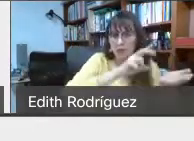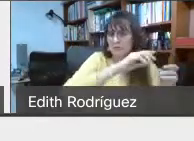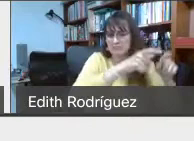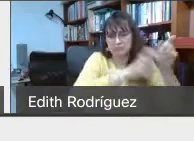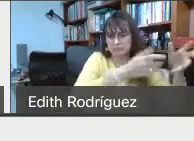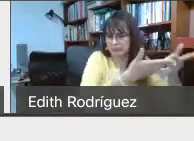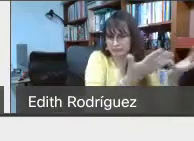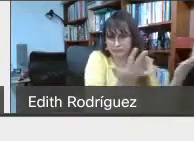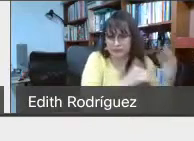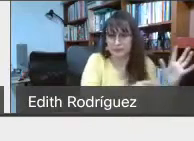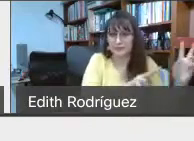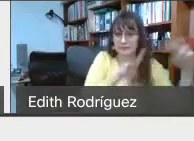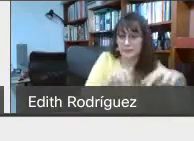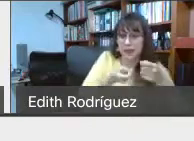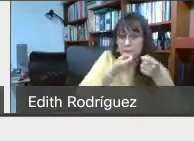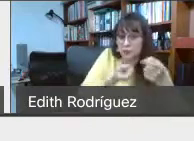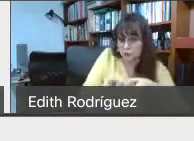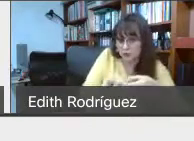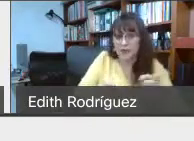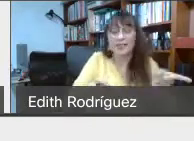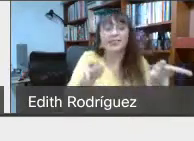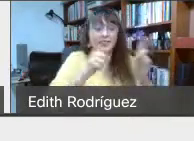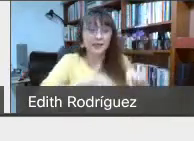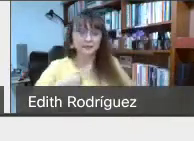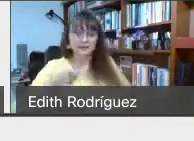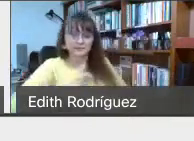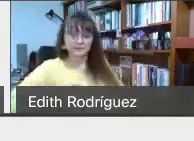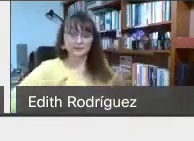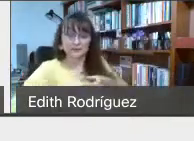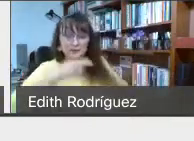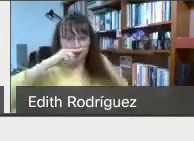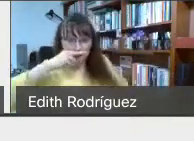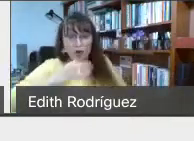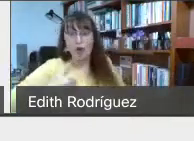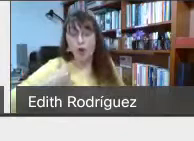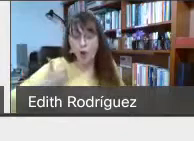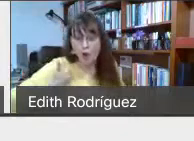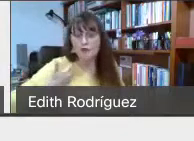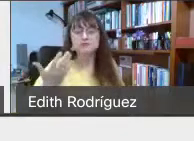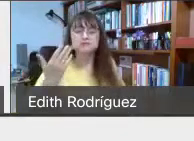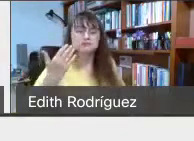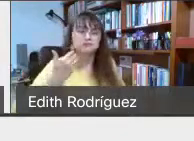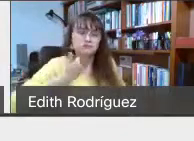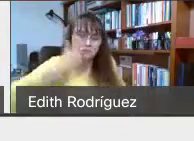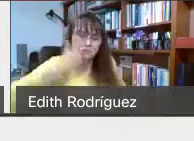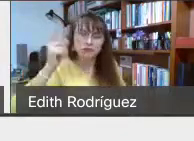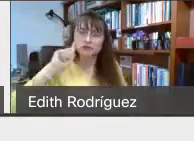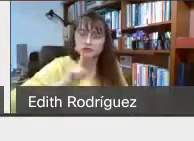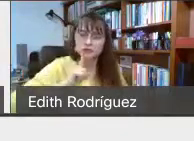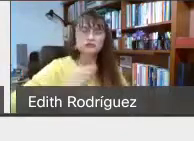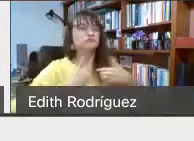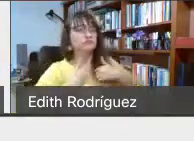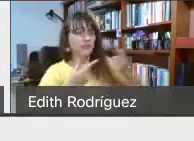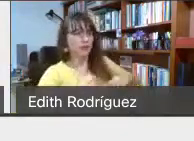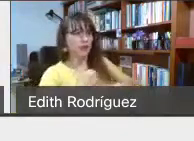estas cápsulas las pueden usar los docentes, los padres de familia, pero también lo pueden usar los niños, los